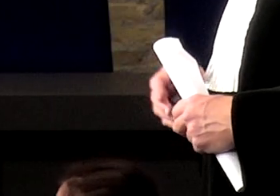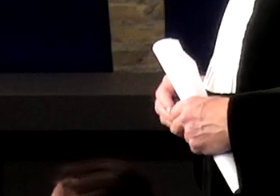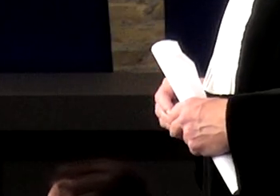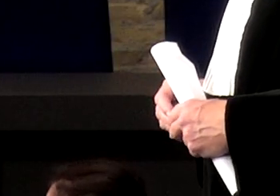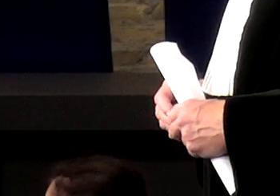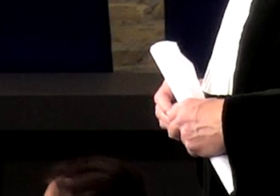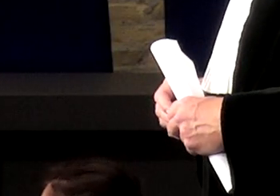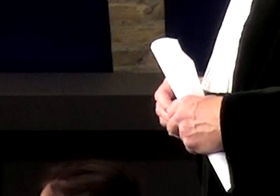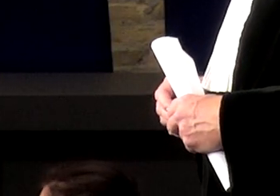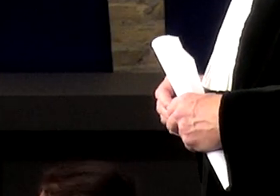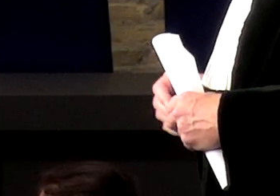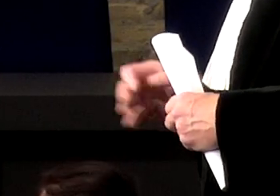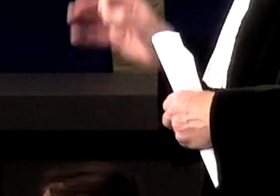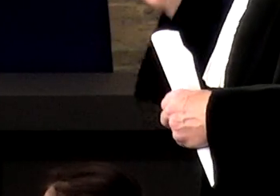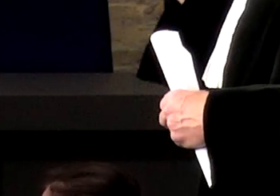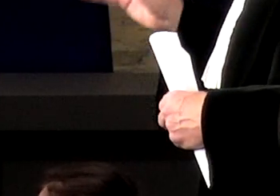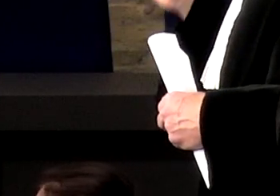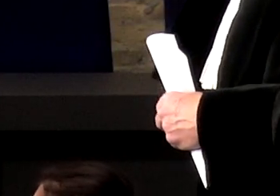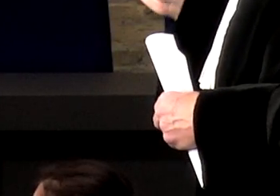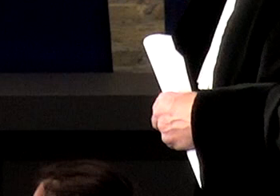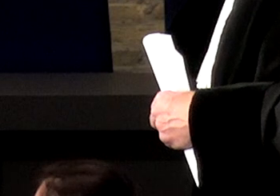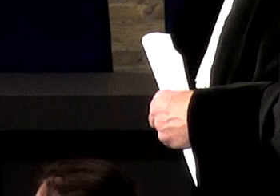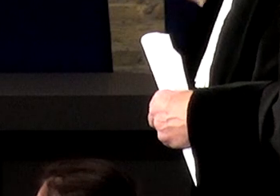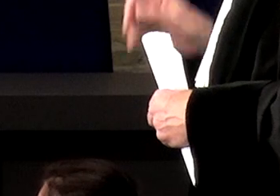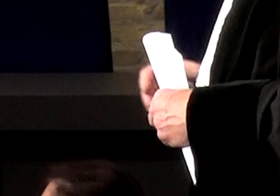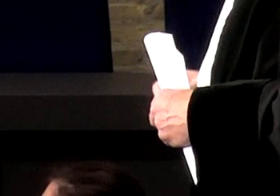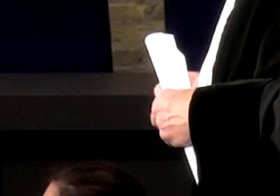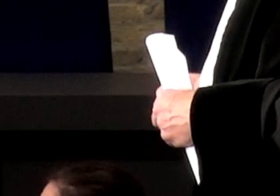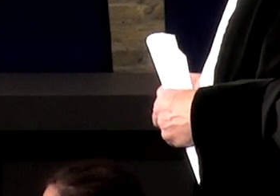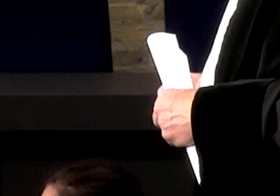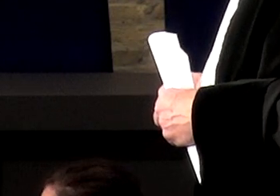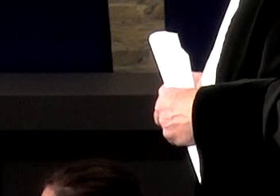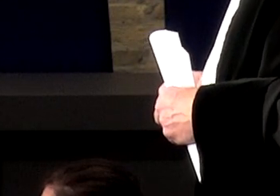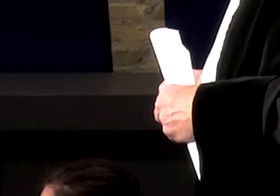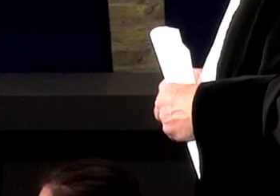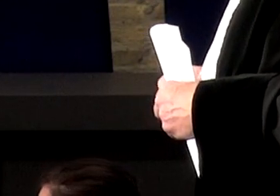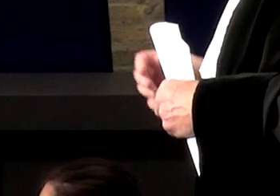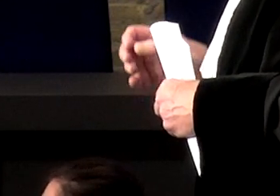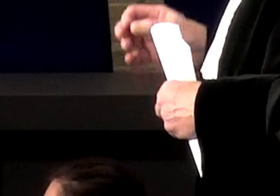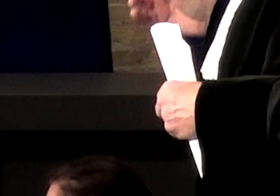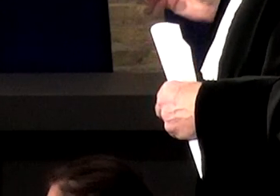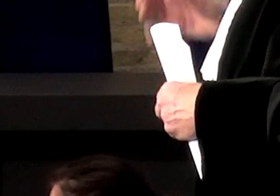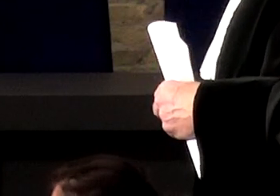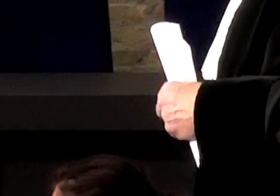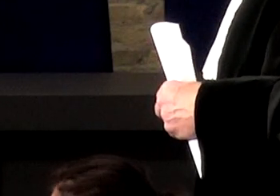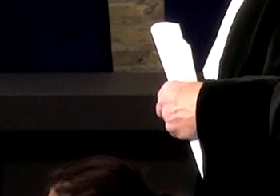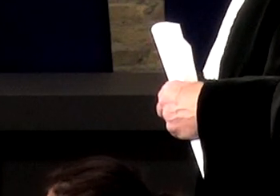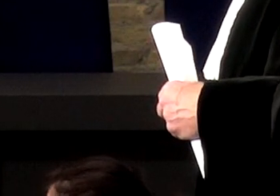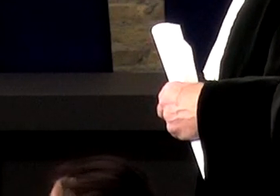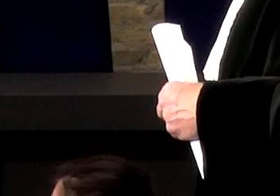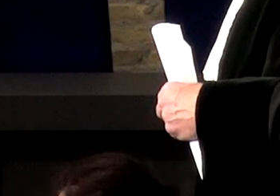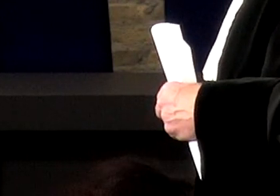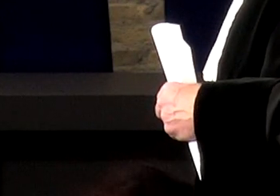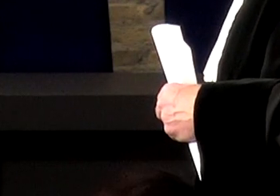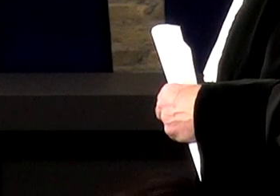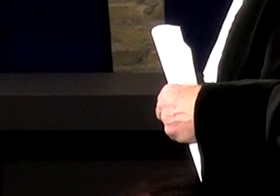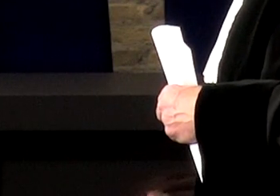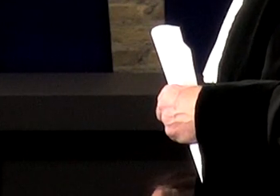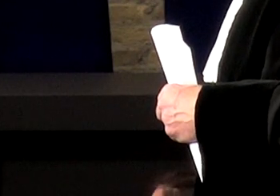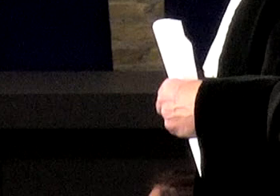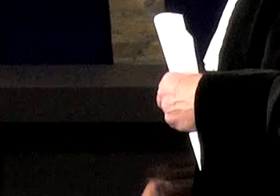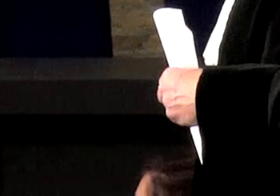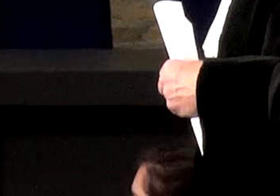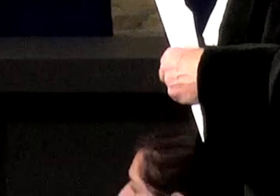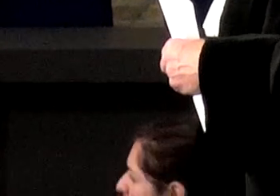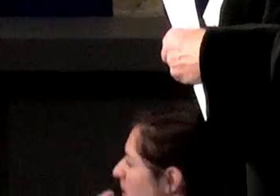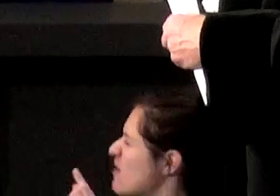robot doet dat niet. Een robot is perfect constant in kwaliteit. Als je een gat in je buik moet maken, waar vroeger, het is een